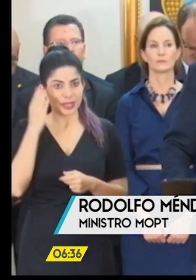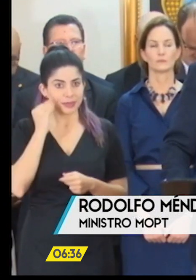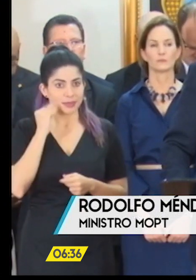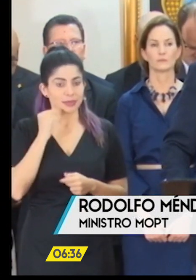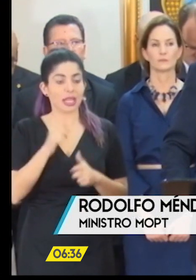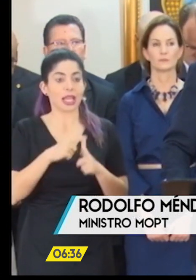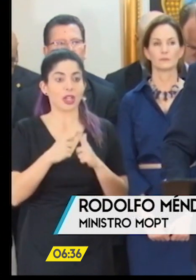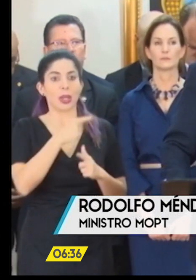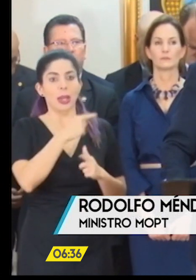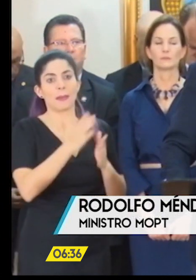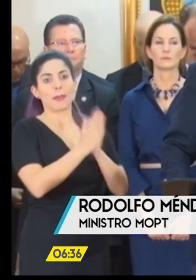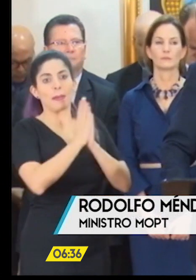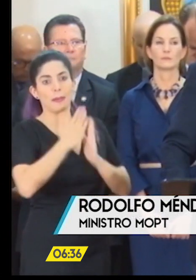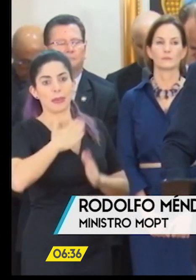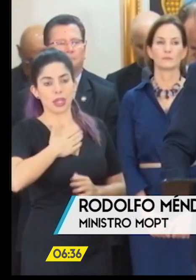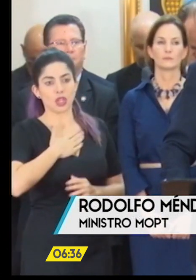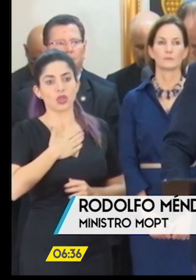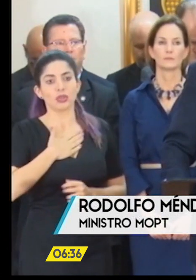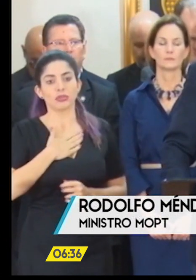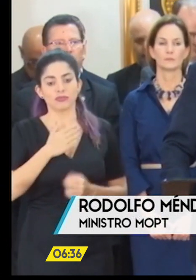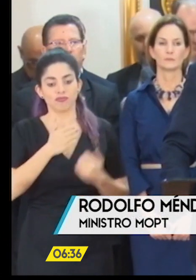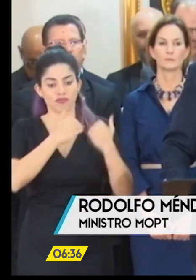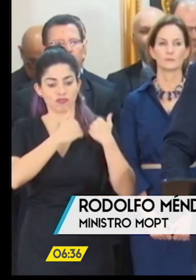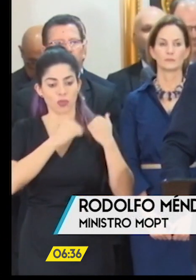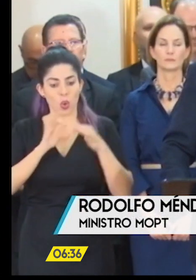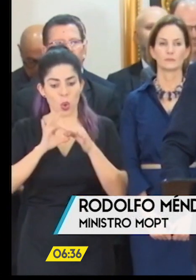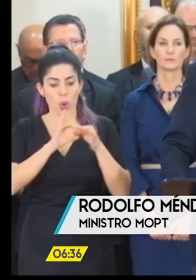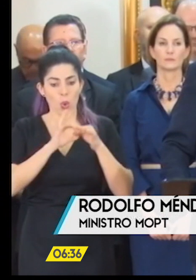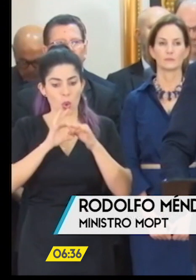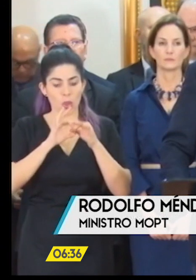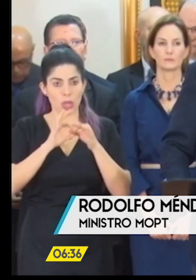me ha pedido coordinar un equipo